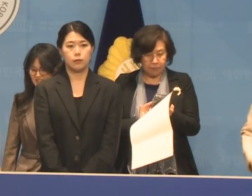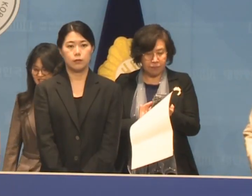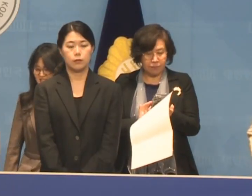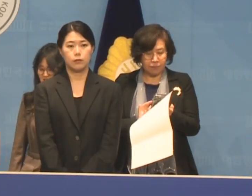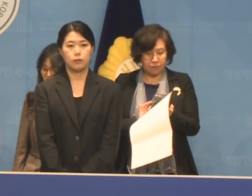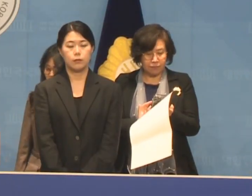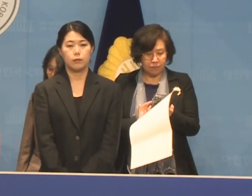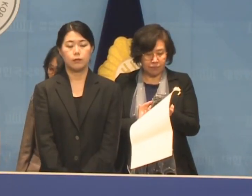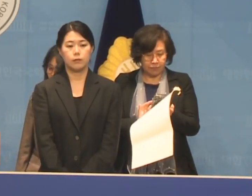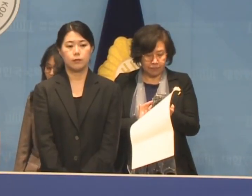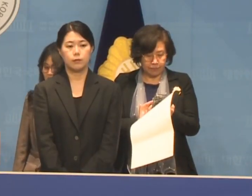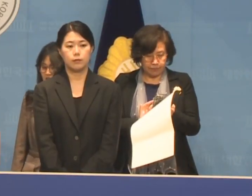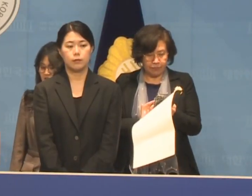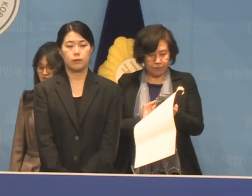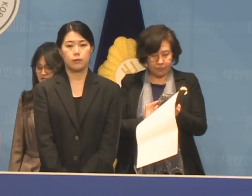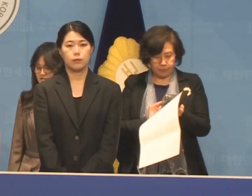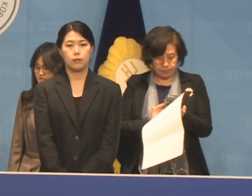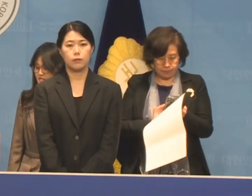네.